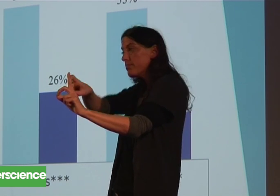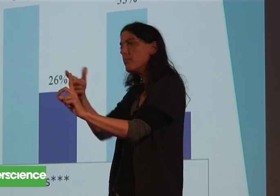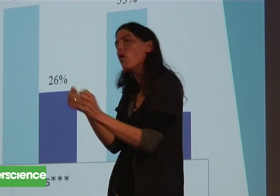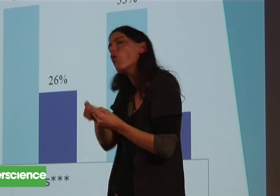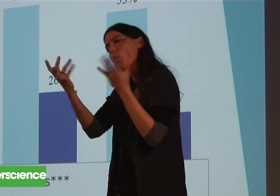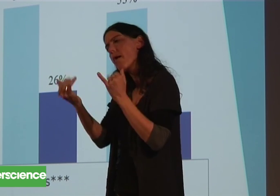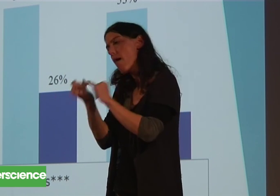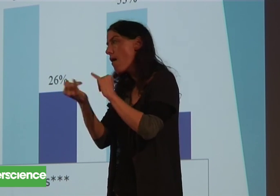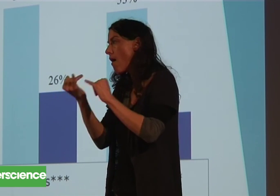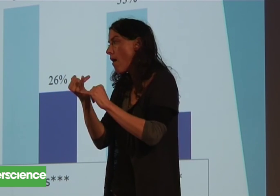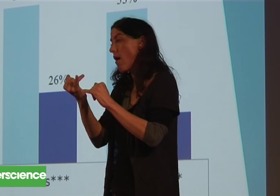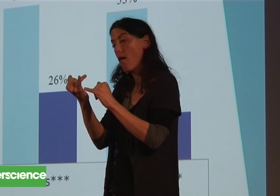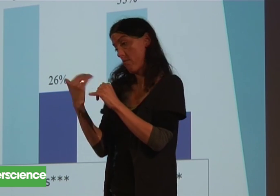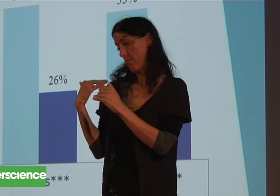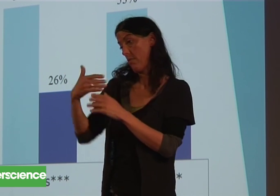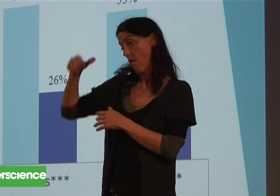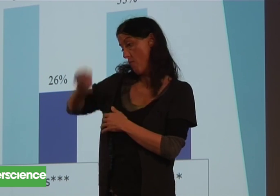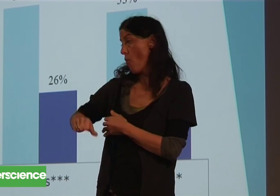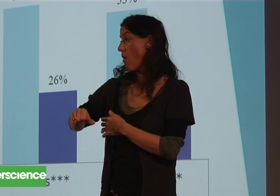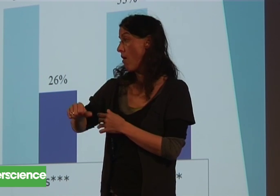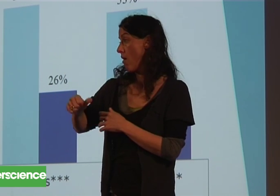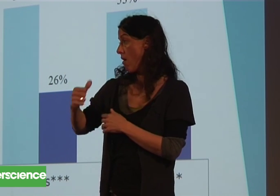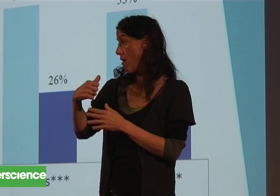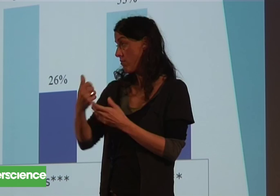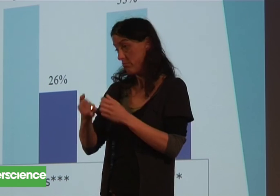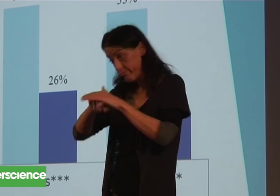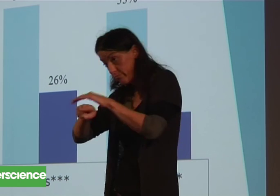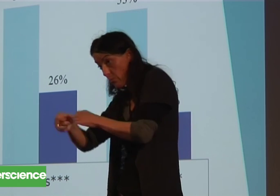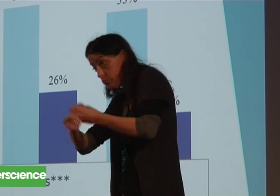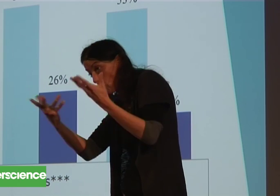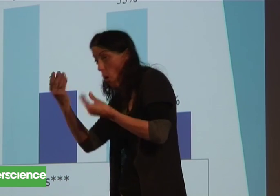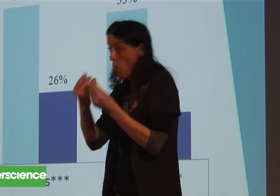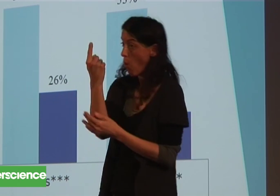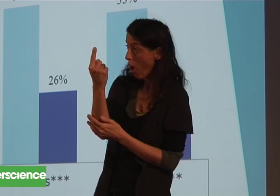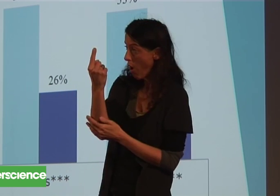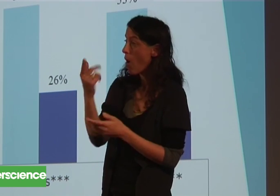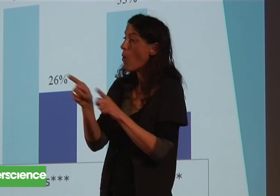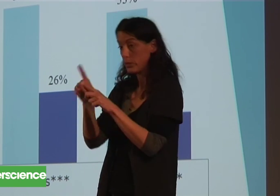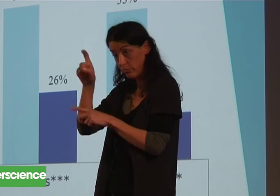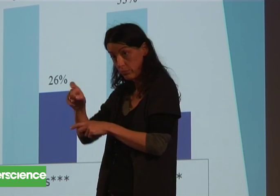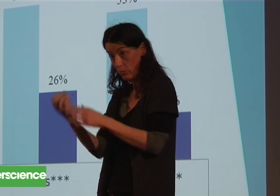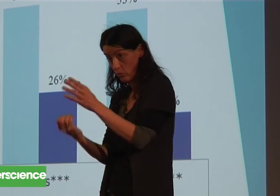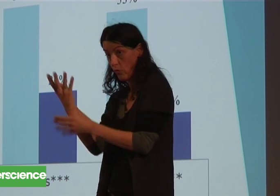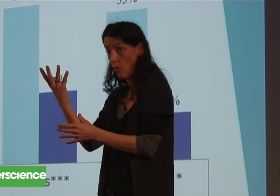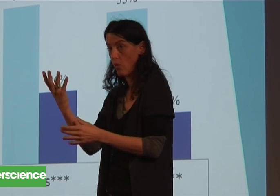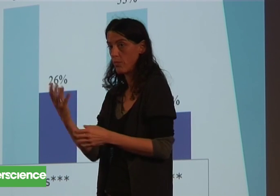va les interroger également sur la question de savoir si elles ont eu des nouveaux partenaires. Et ce que l'on remarque, c'est